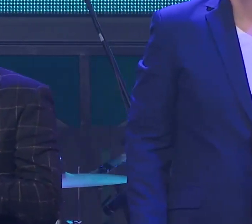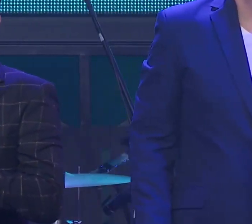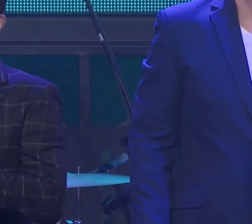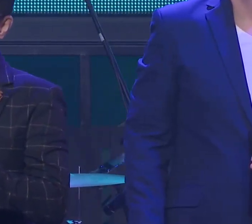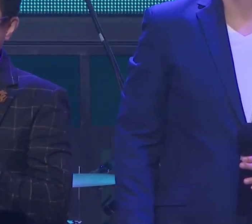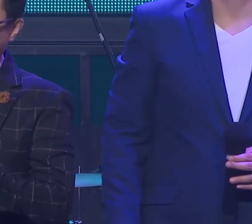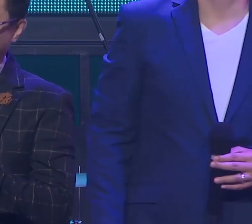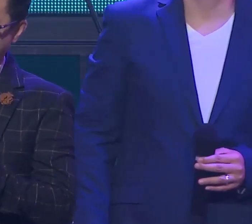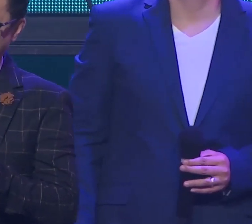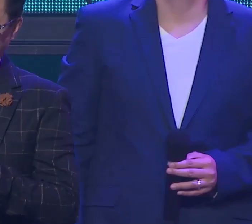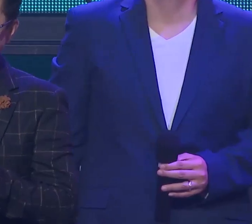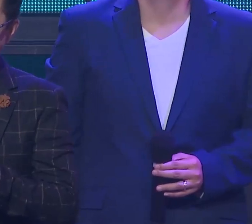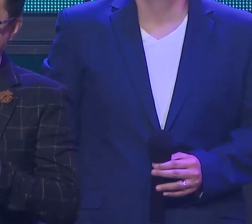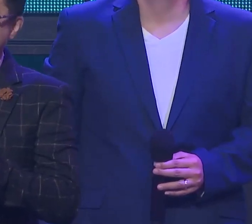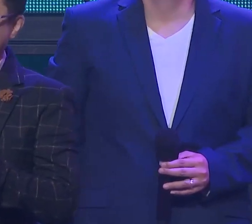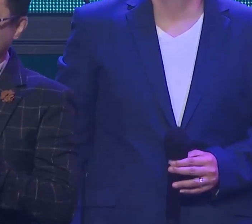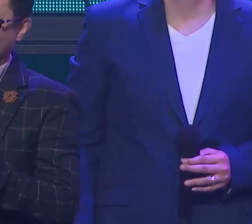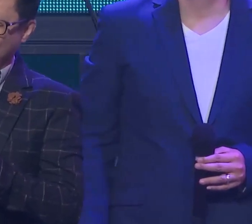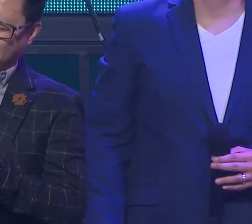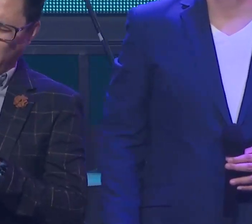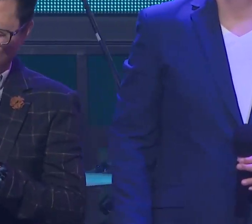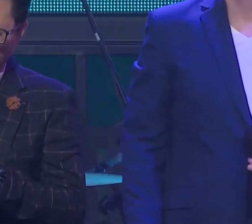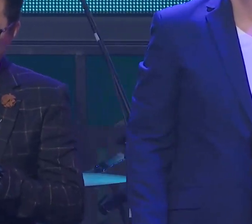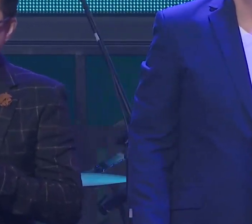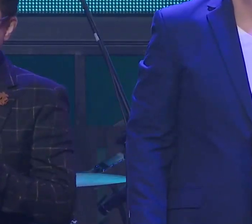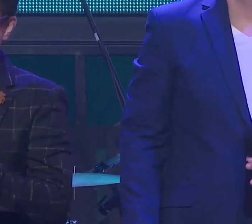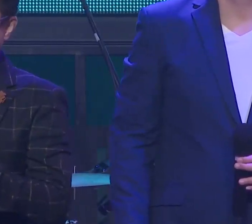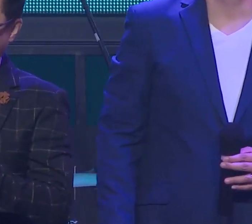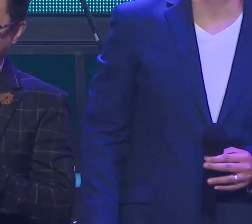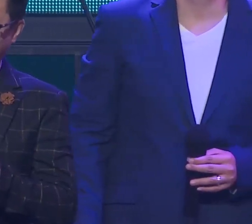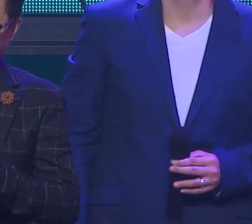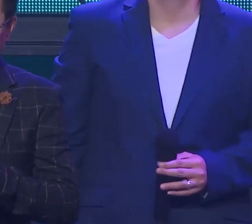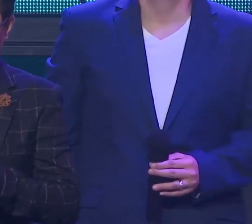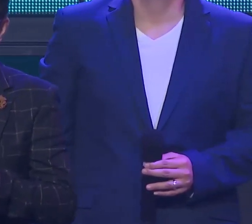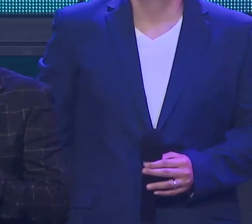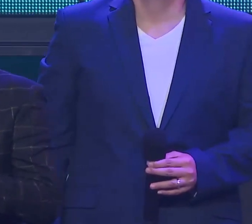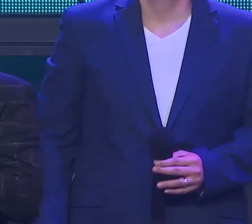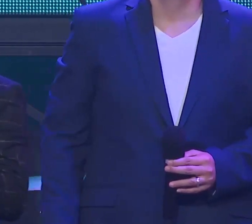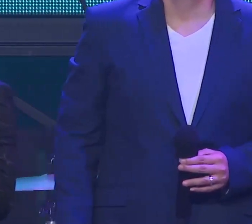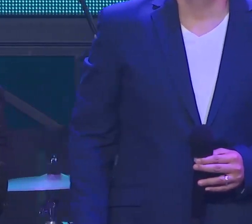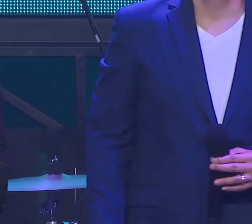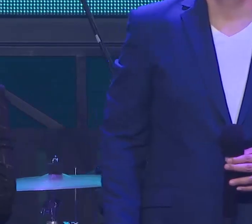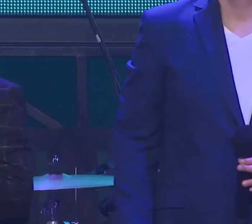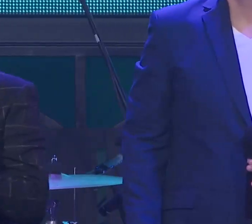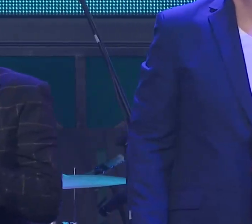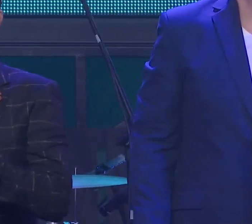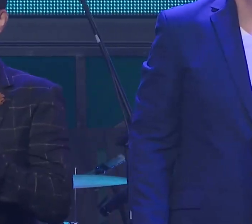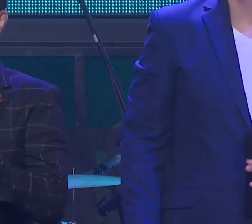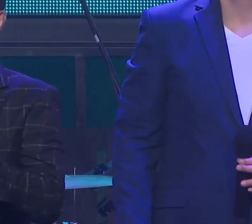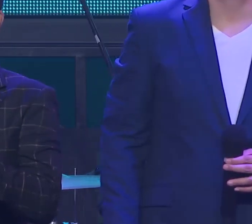kami. Allah yang luar biasa, Allah yang hidup, Allah yang gagah perkasa yang selalu menyertai setiap